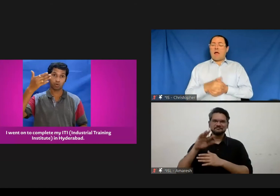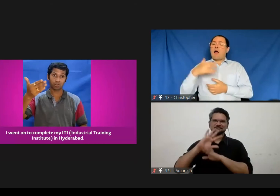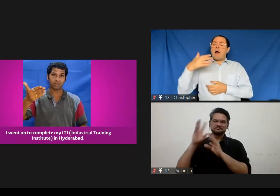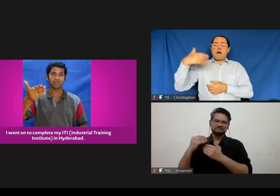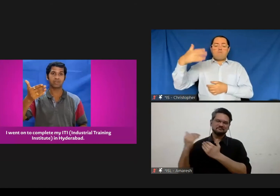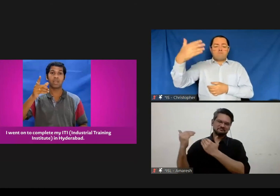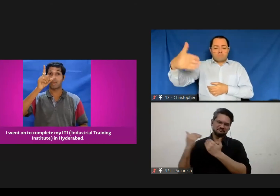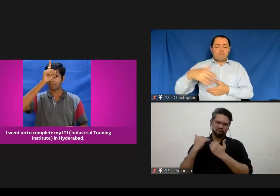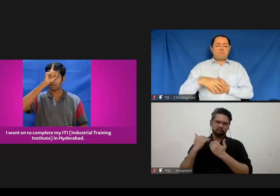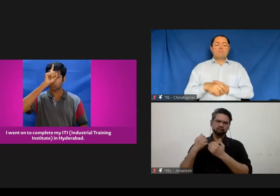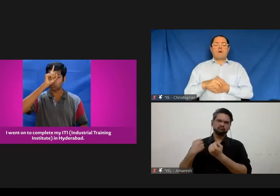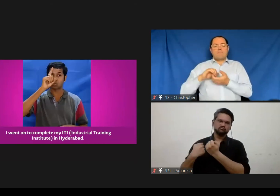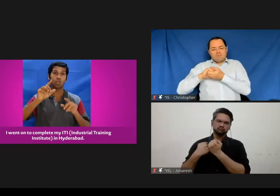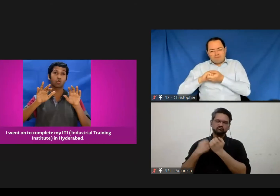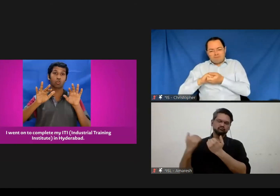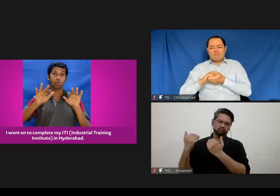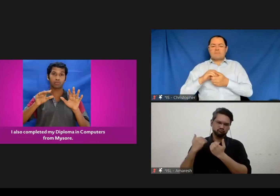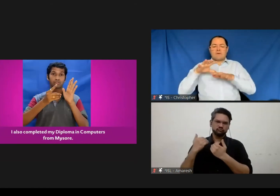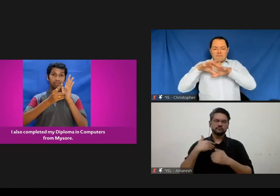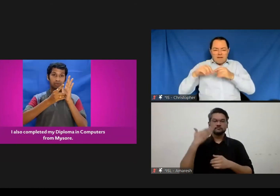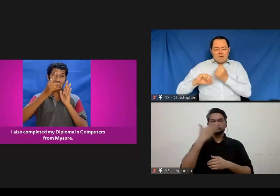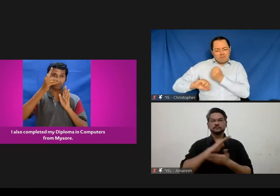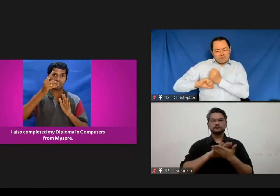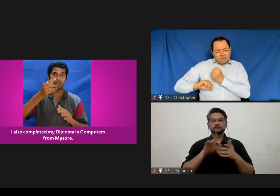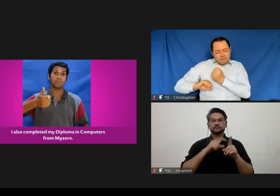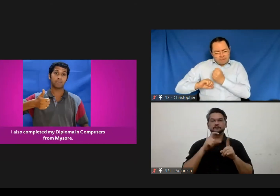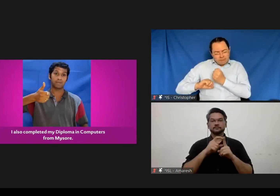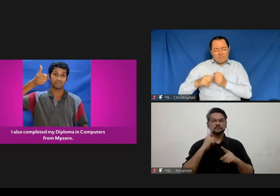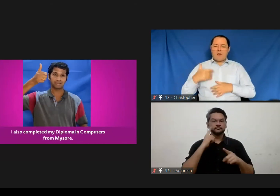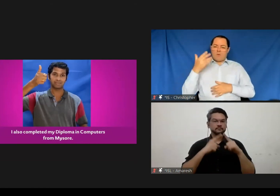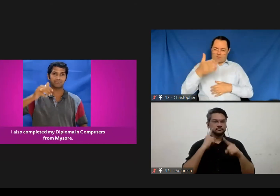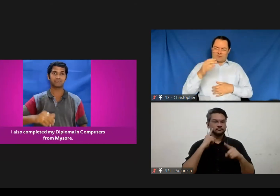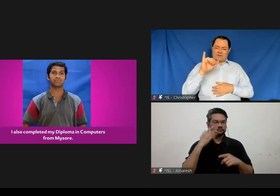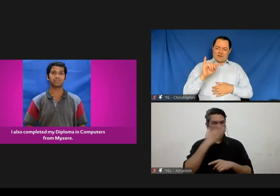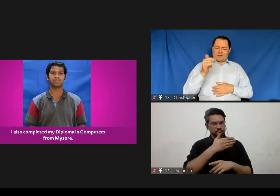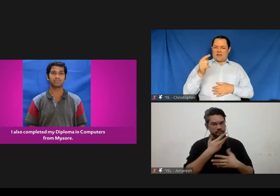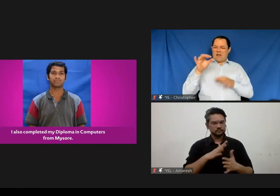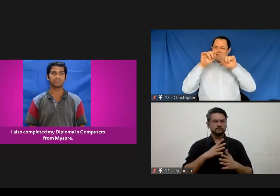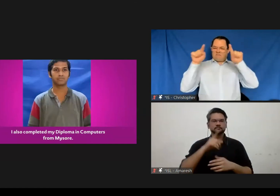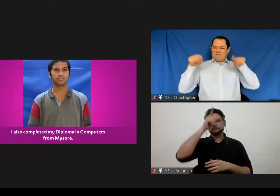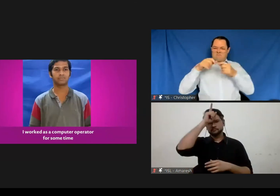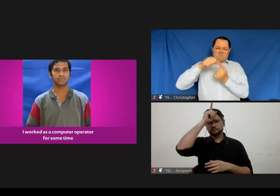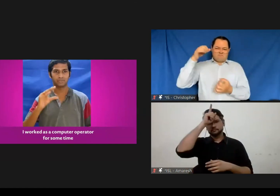पास करली एवं ता परे मैसूर रे कंप्यूटर रे डिप्लोमा पास करली